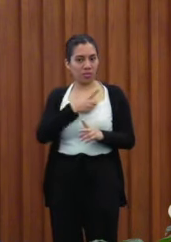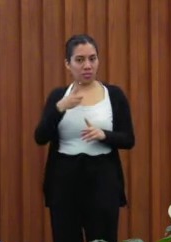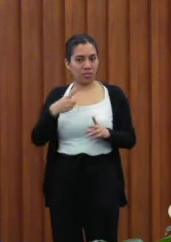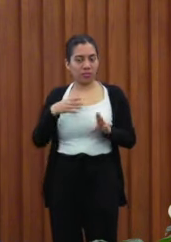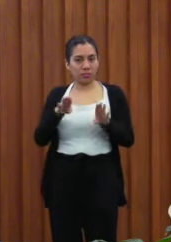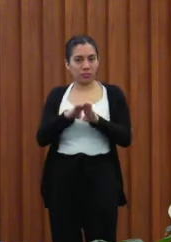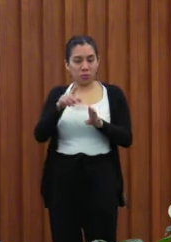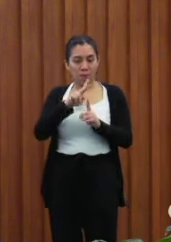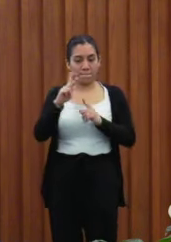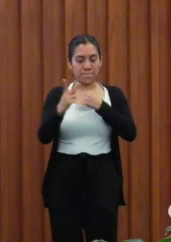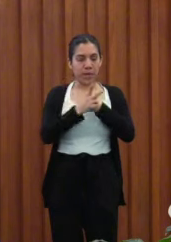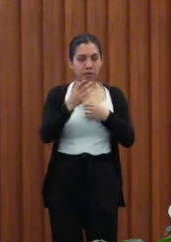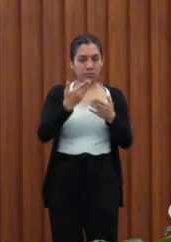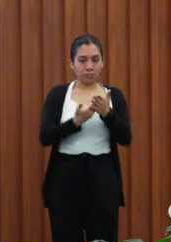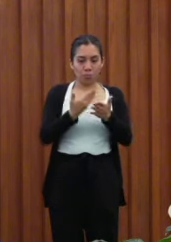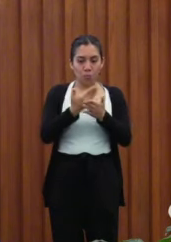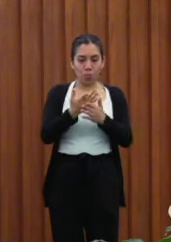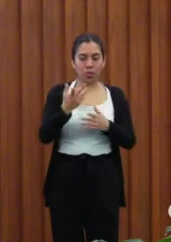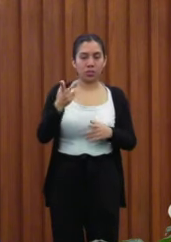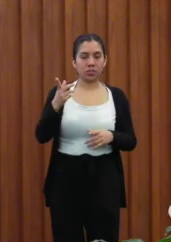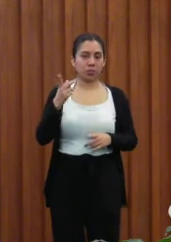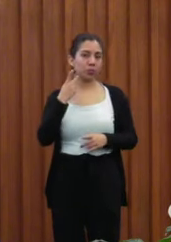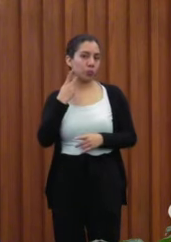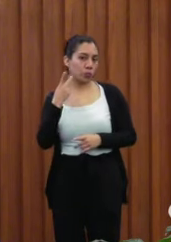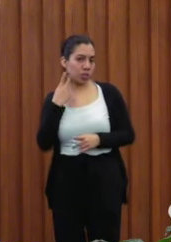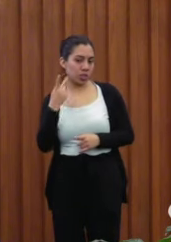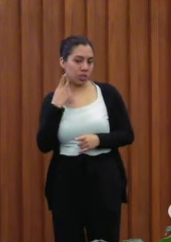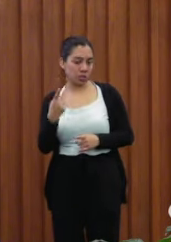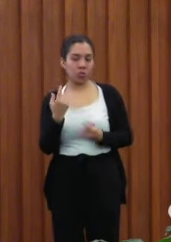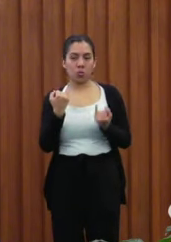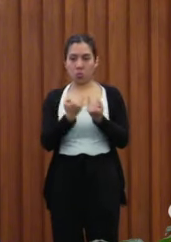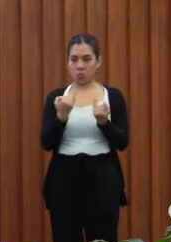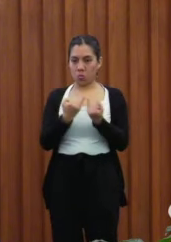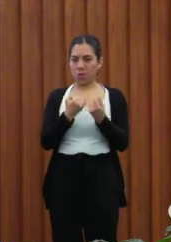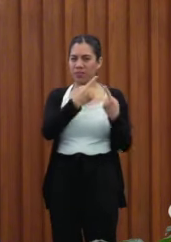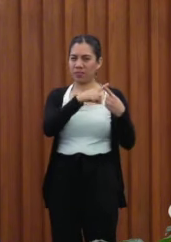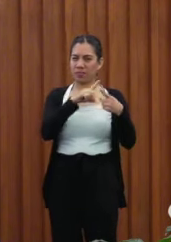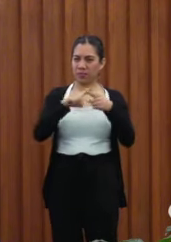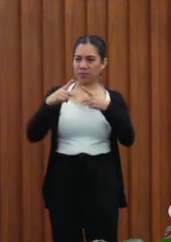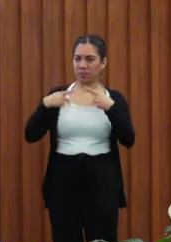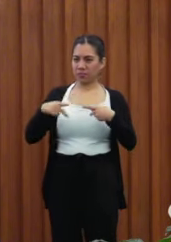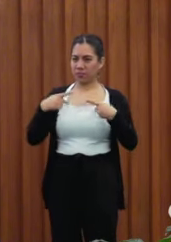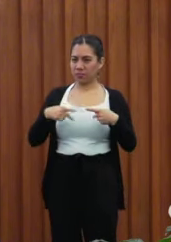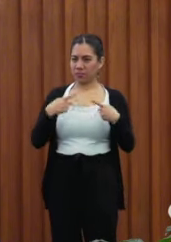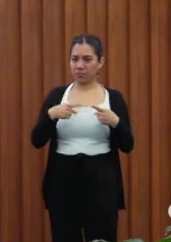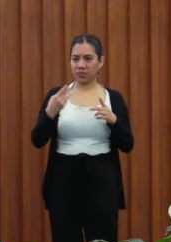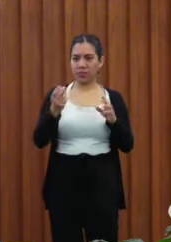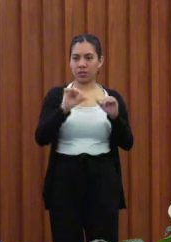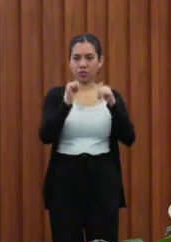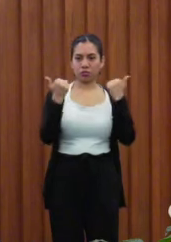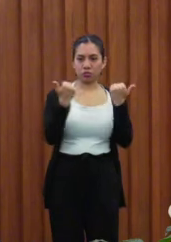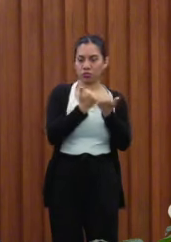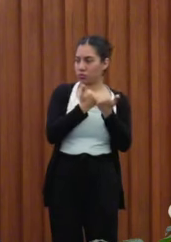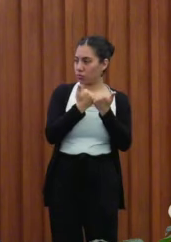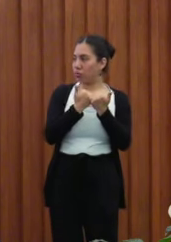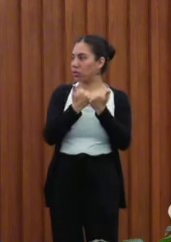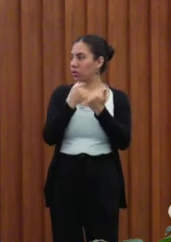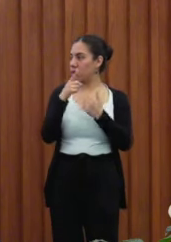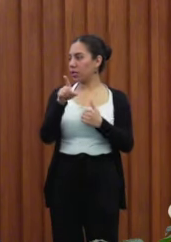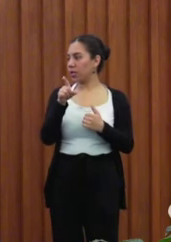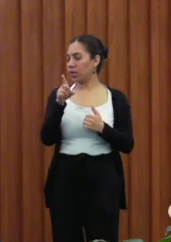del país, y también de la mano con la solicitud de muchísima gente y organizaciones de la sociedad en Irlanda, que